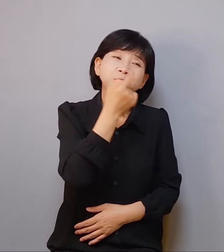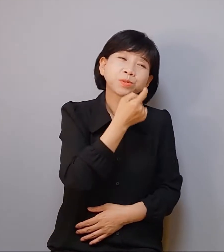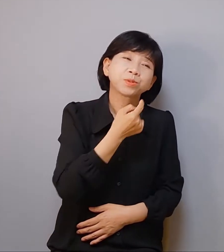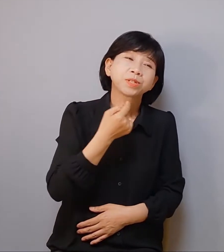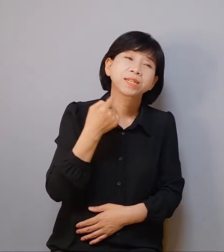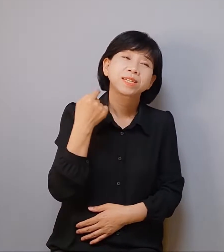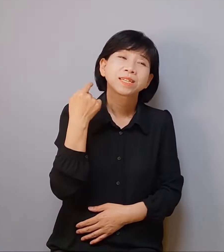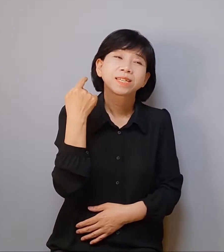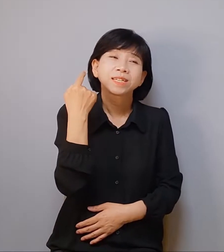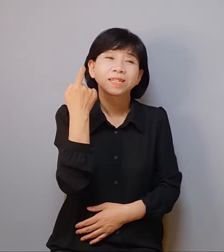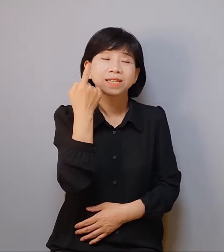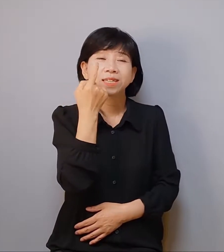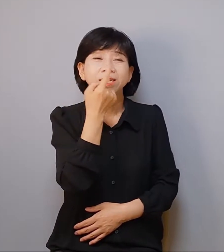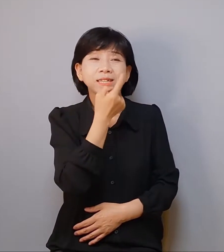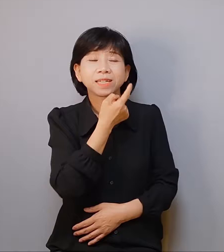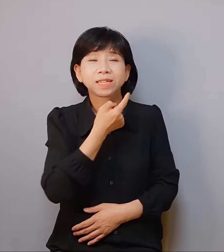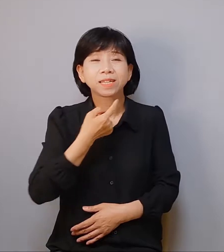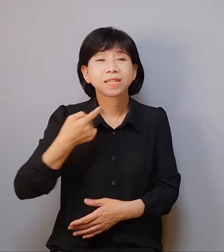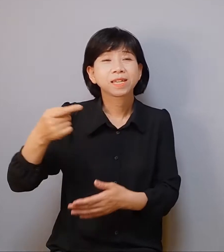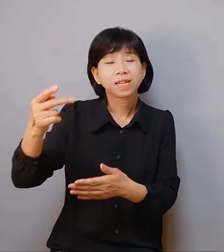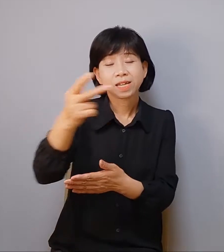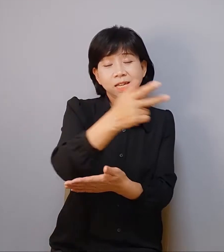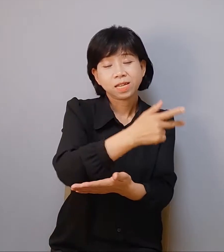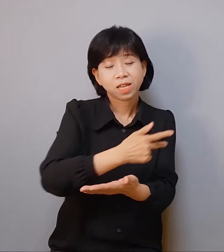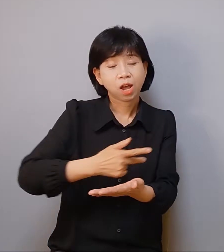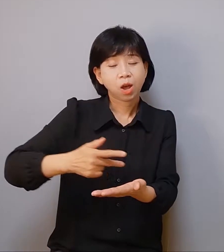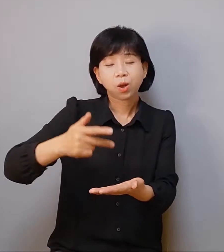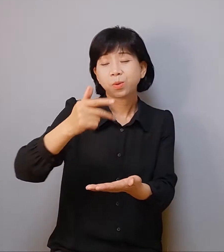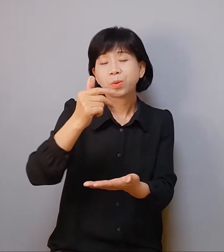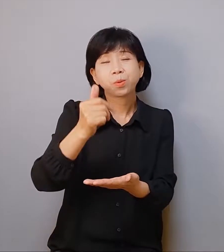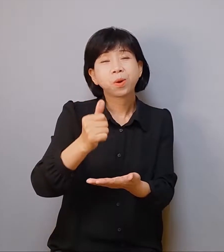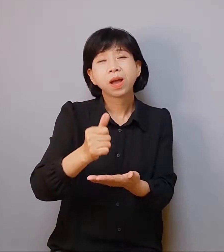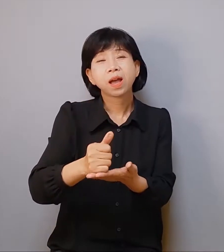나의 입술이